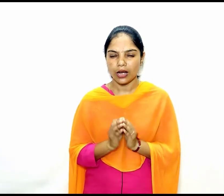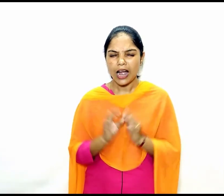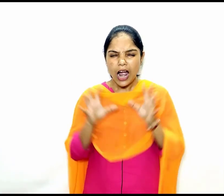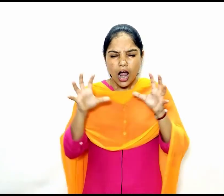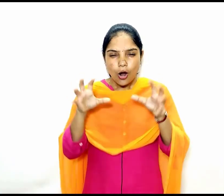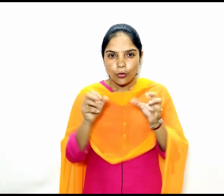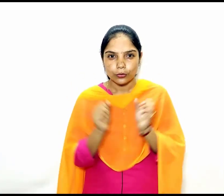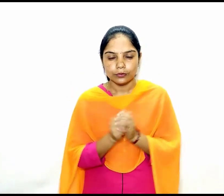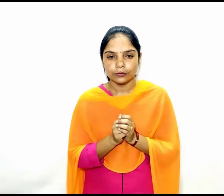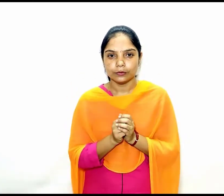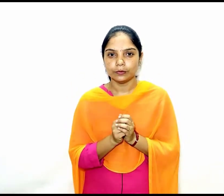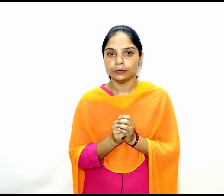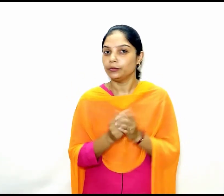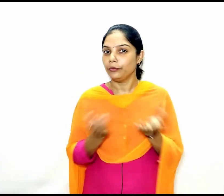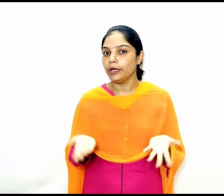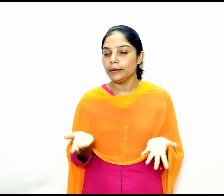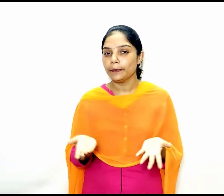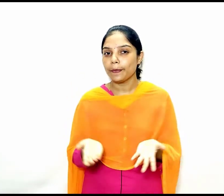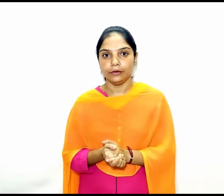हुआ?